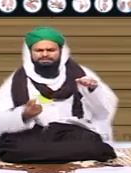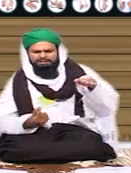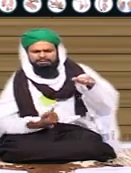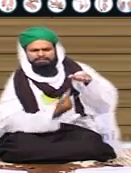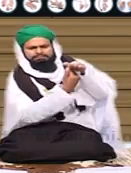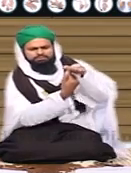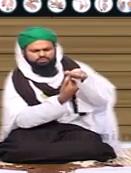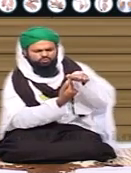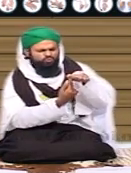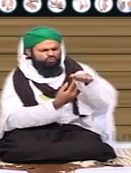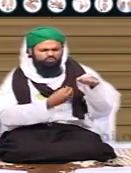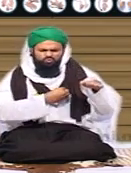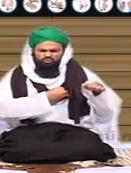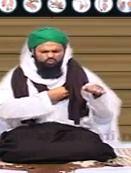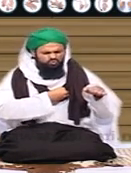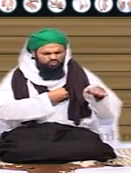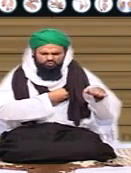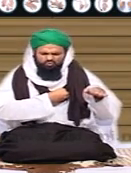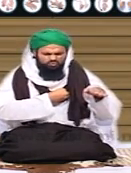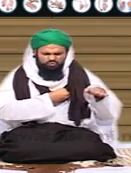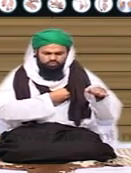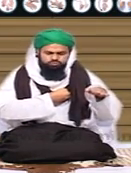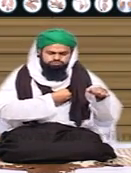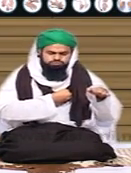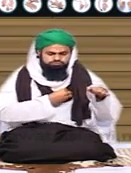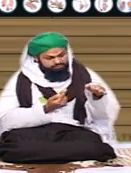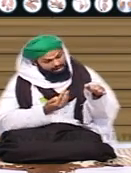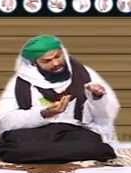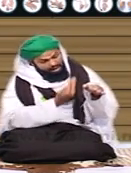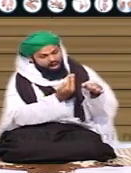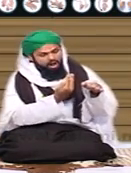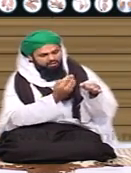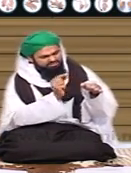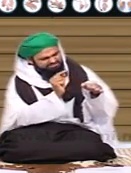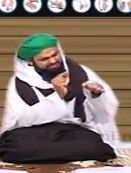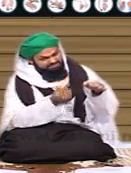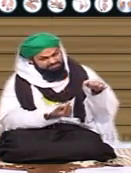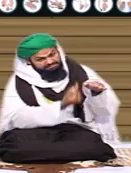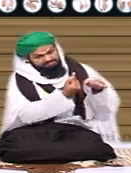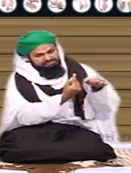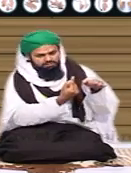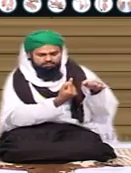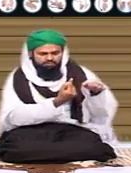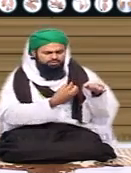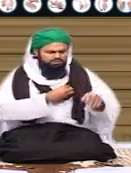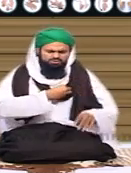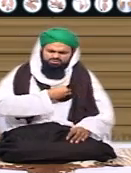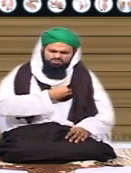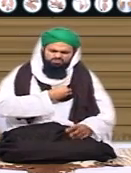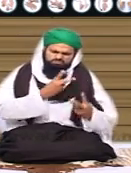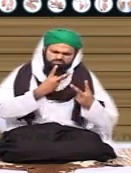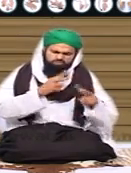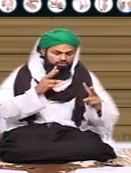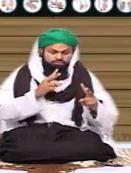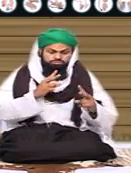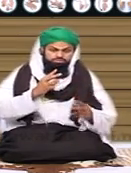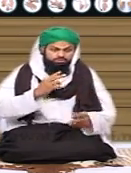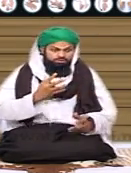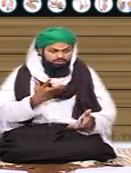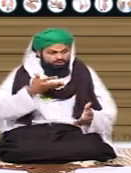جو آفس پن جو ہوتا ہے نا وہ گھس گئی اور پونی تقریباً وہ پیوست ہو گئی پاؤں کے اندر, اور مجھے اتنی